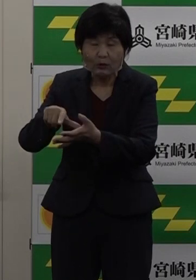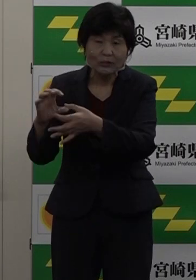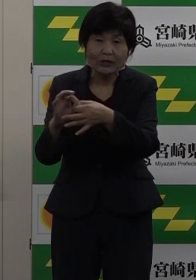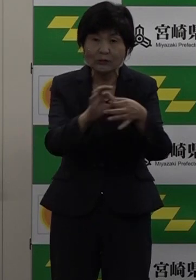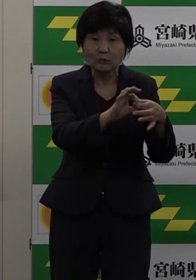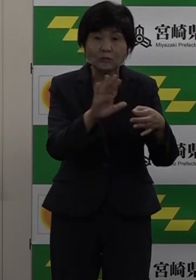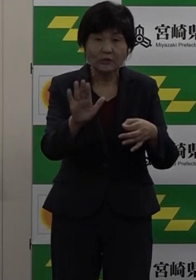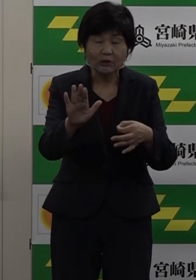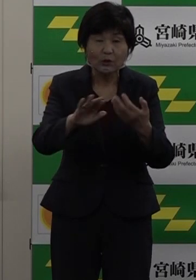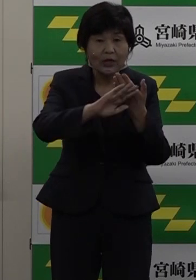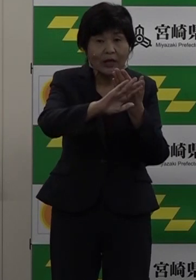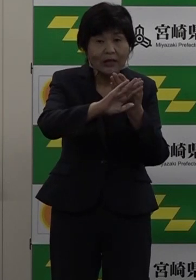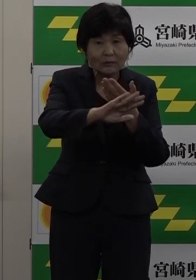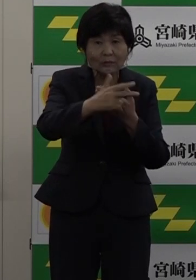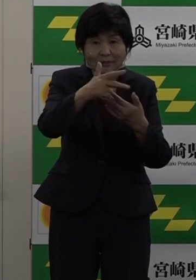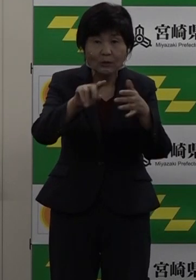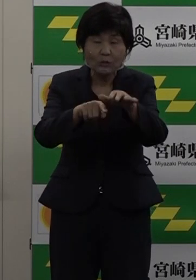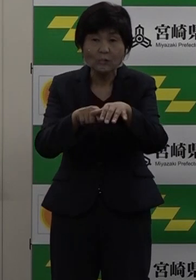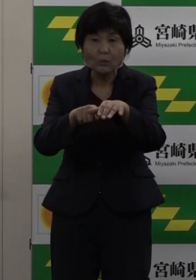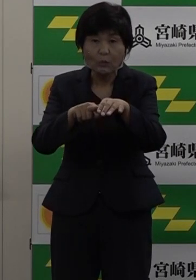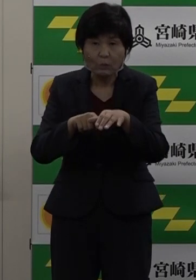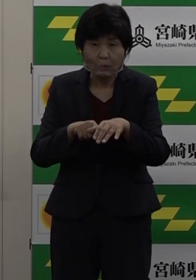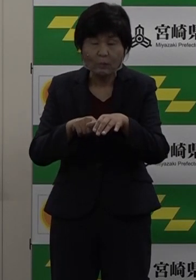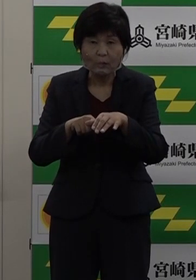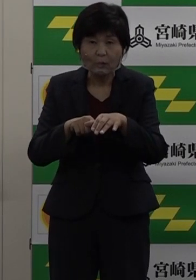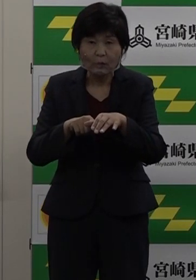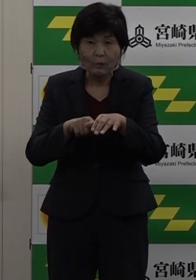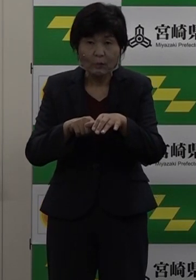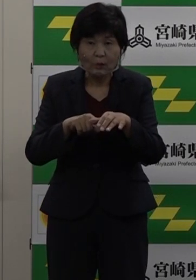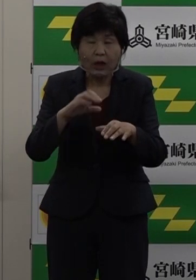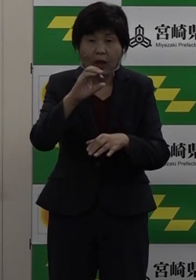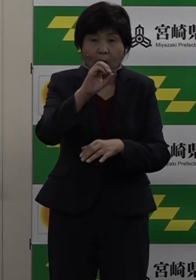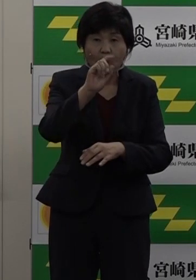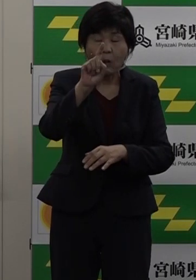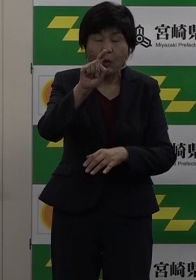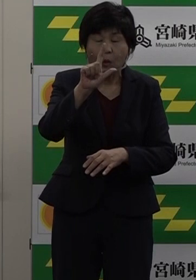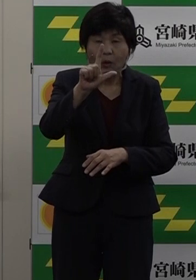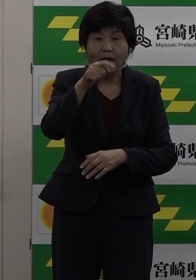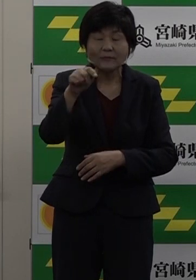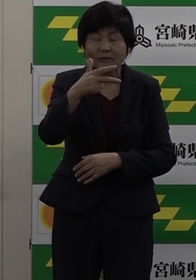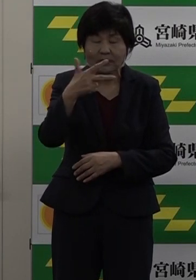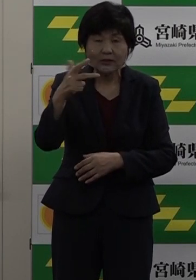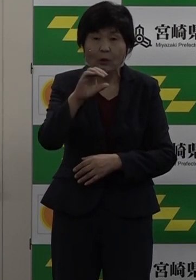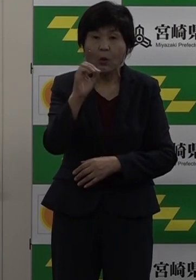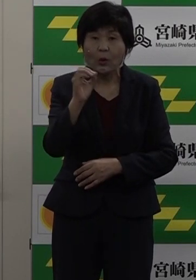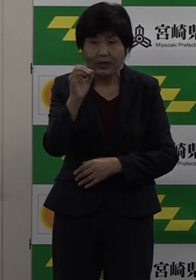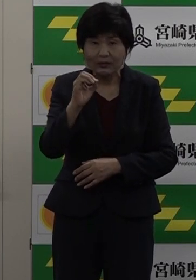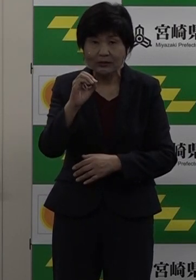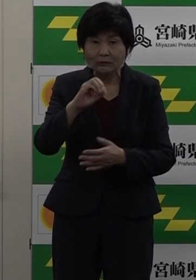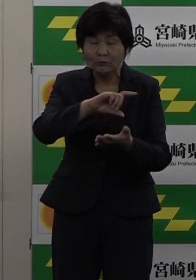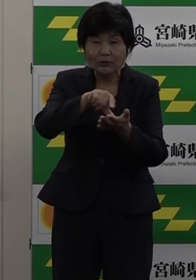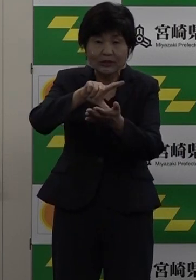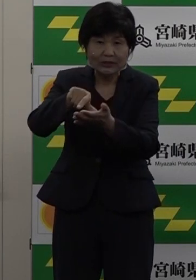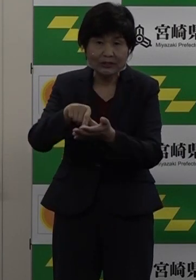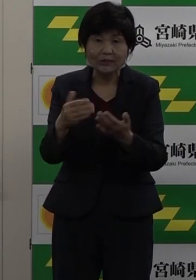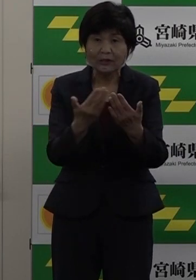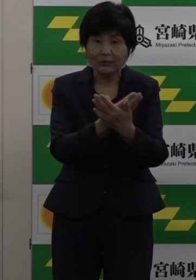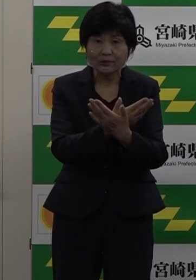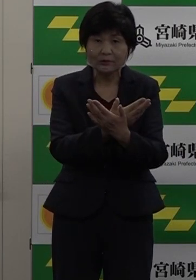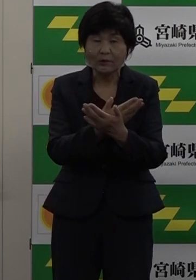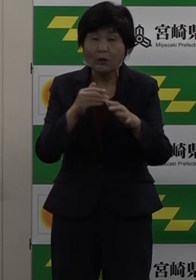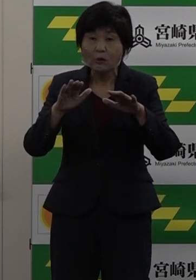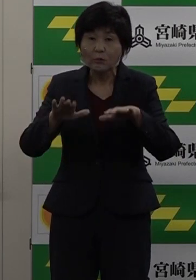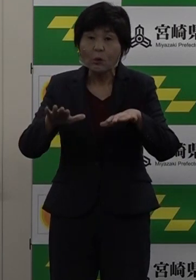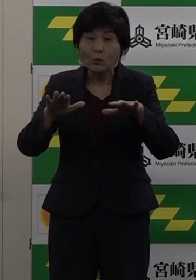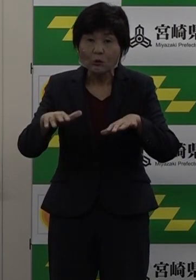全ての市町村につきまして感染警戒区域オレンジ区域に指定をするということであります。これは今日の市町